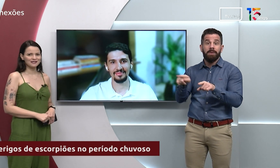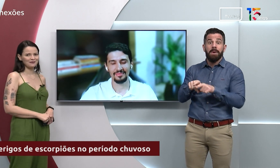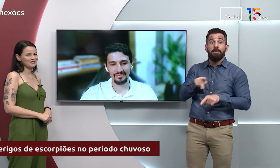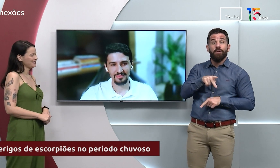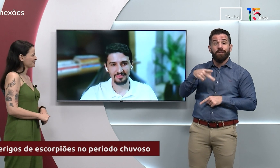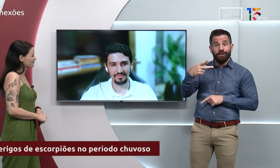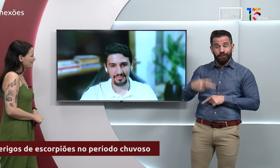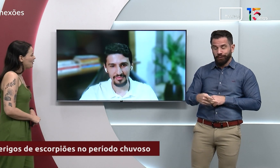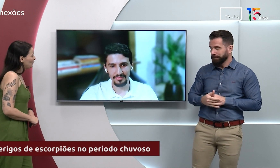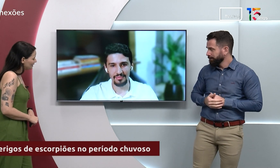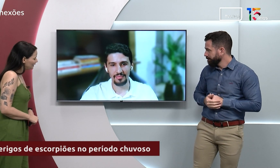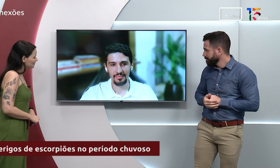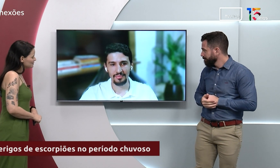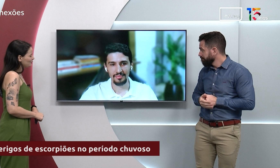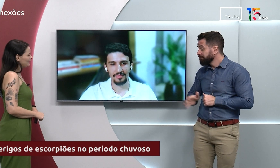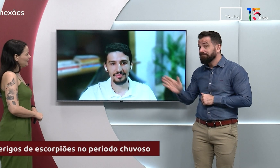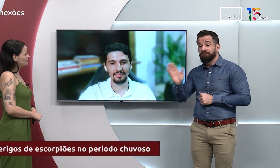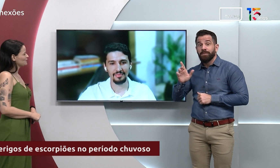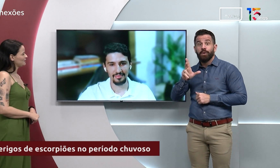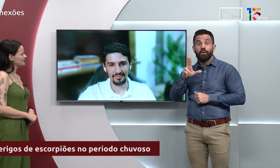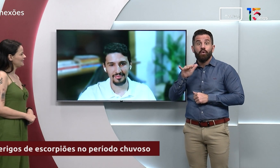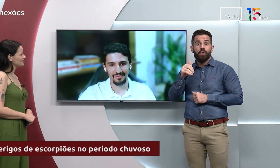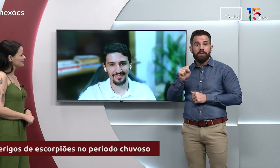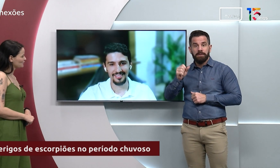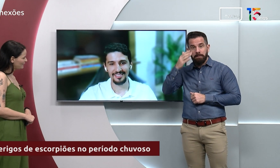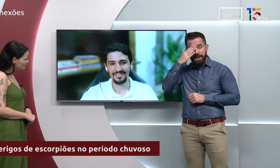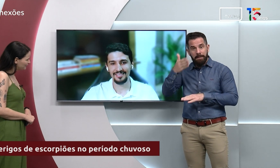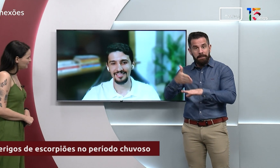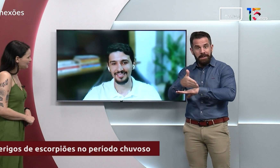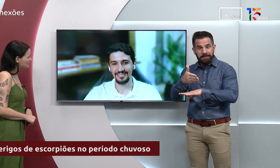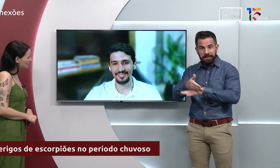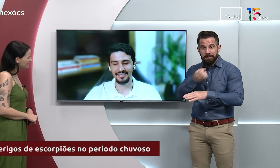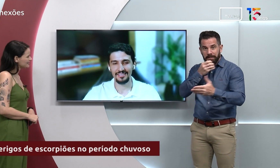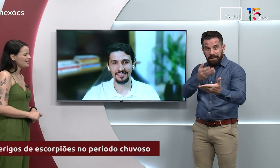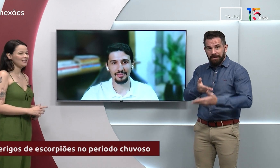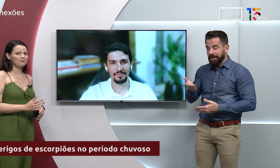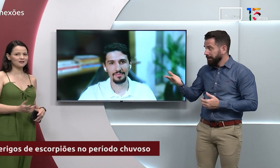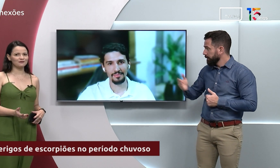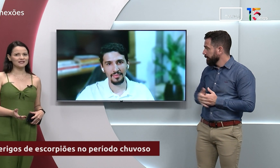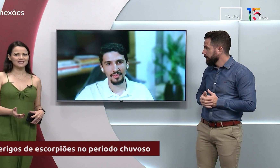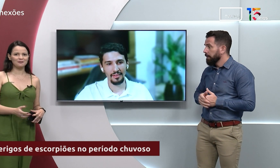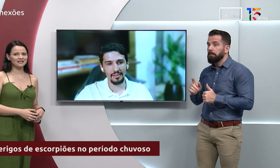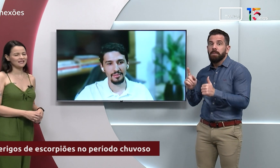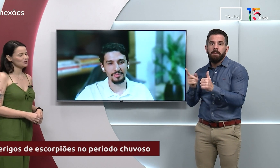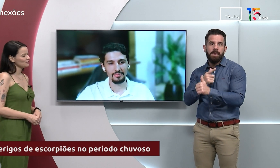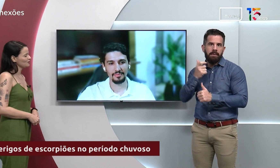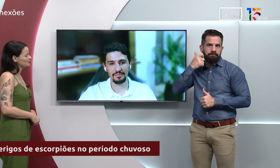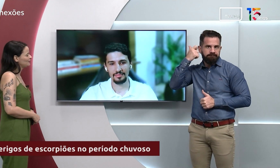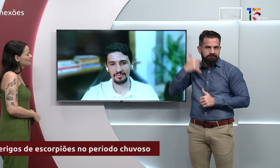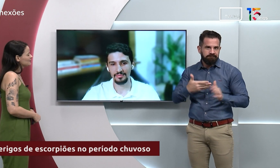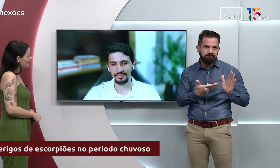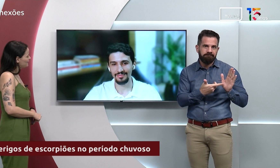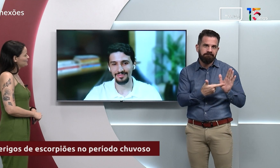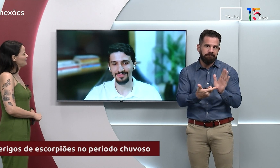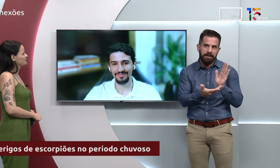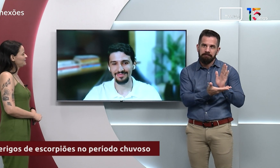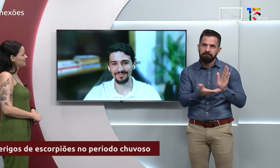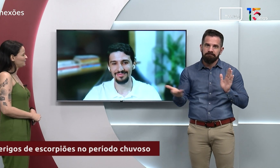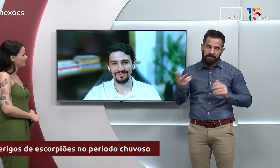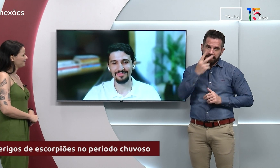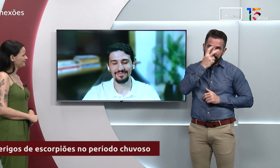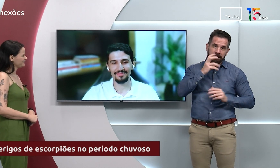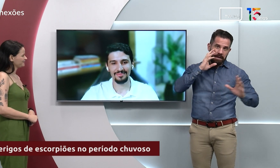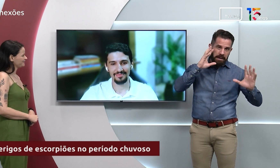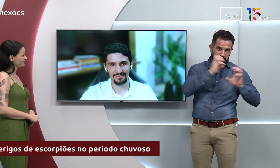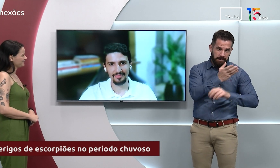para conversar com a gente. Olá, Lucas, muito obrigada pela sua presença. Seja bem-vindo ao Conexões e peço que você se apresente para o nosso público cego e de baixa